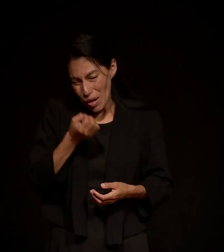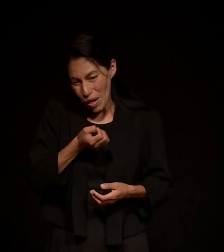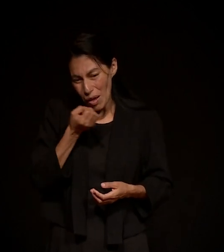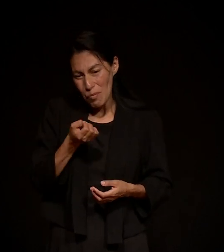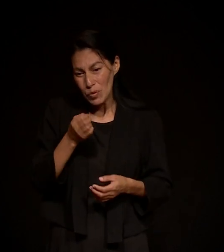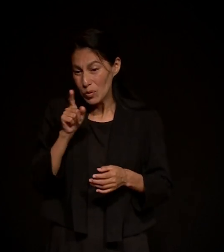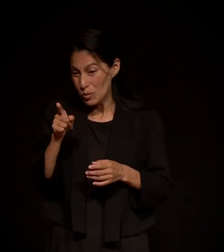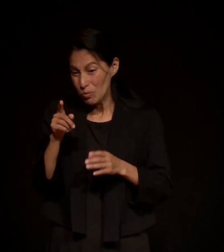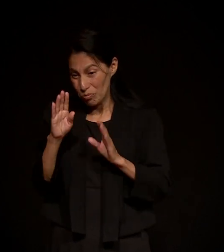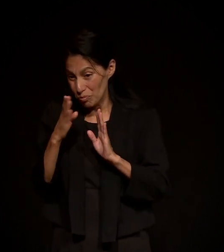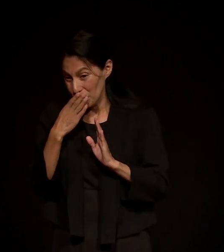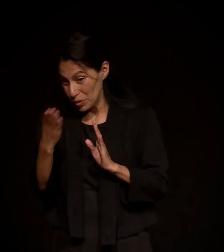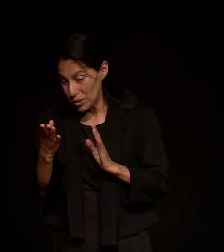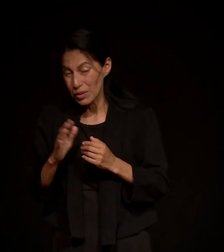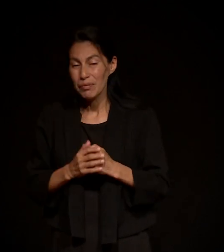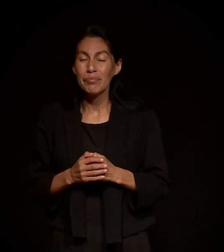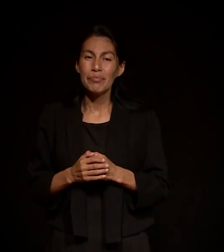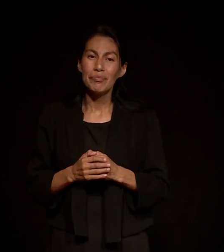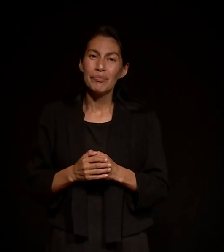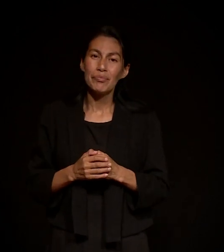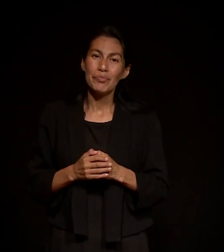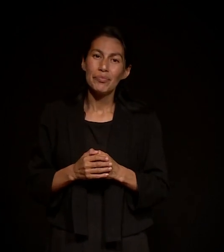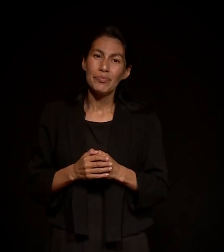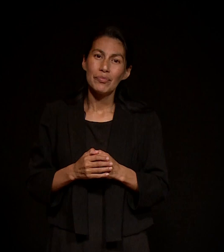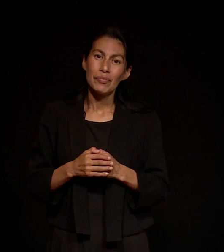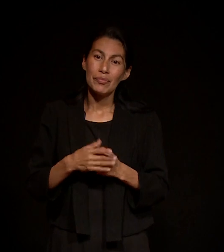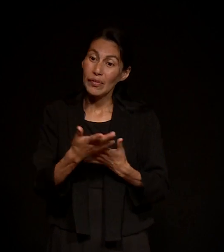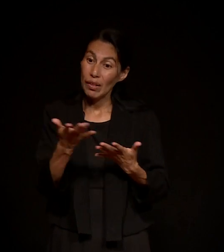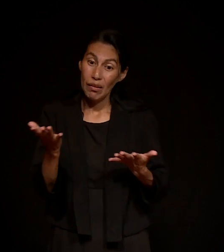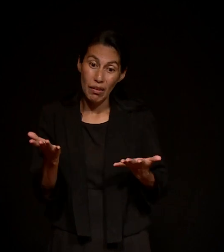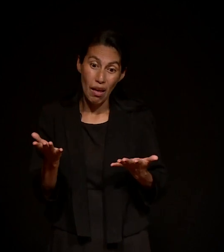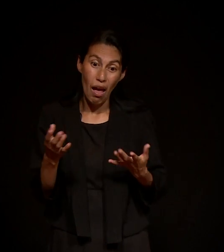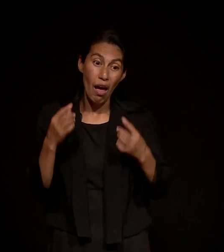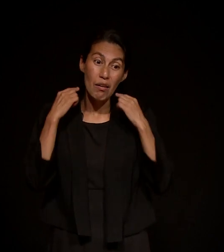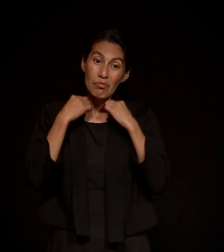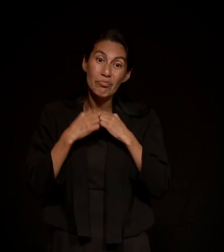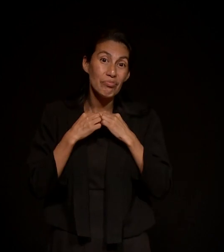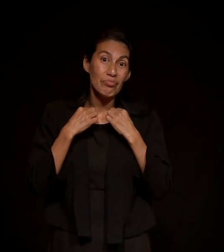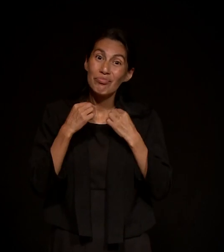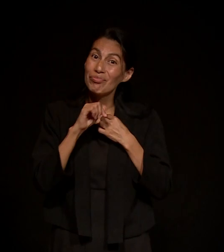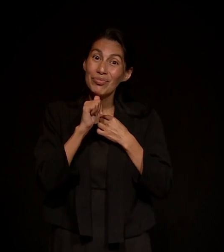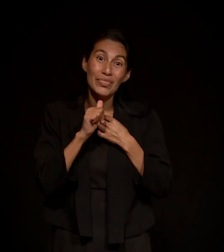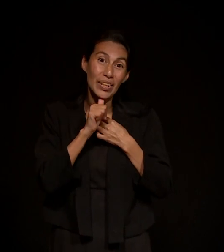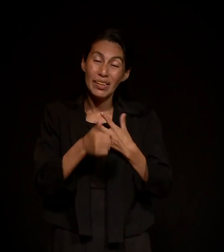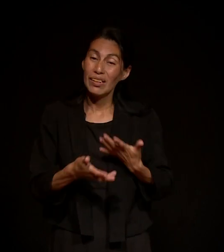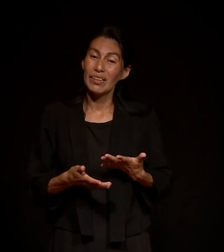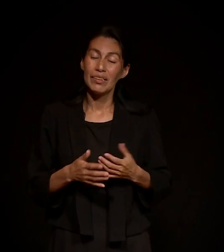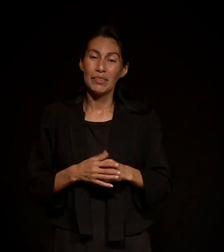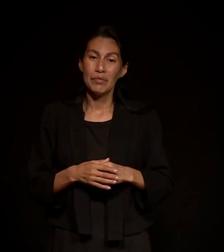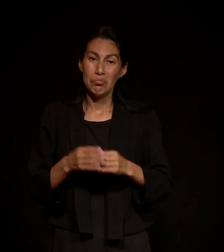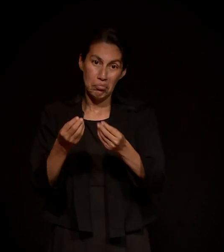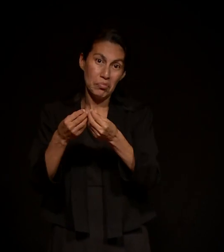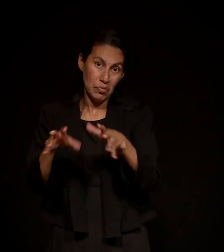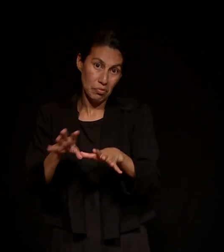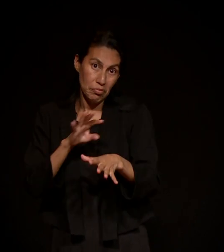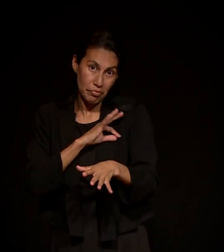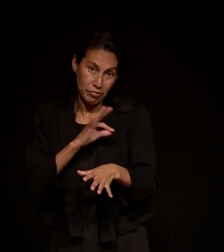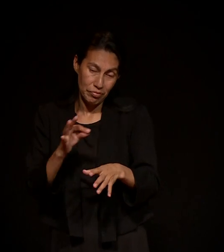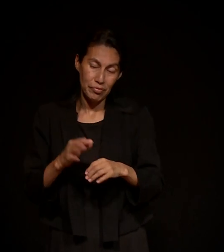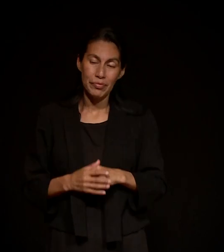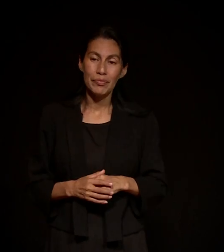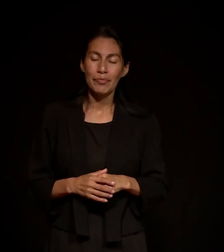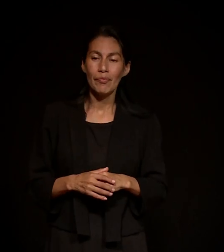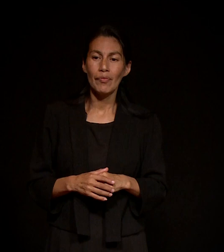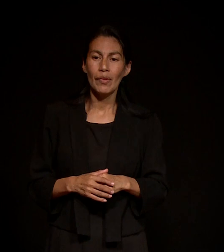noche para que no le pasara nada. Pues porque ella no tenía ningún collar ni nada y se